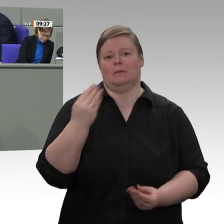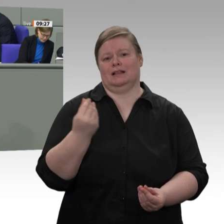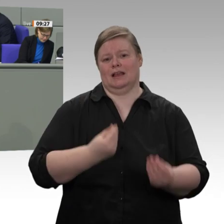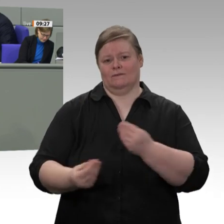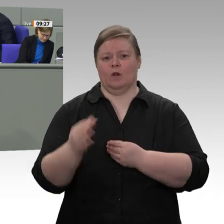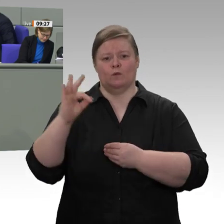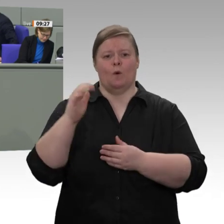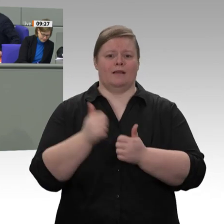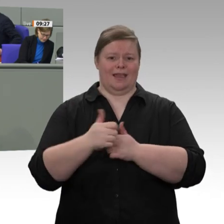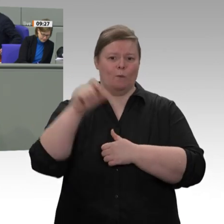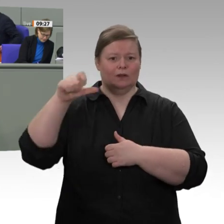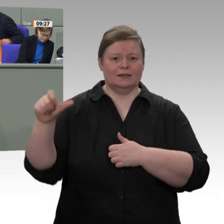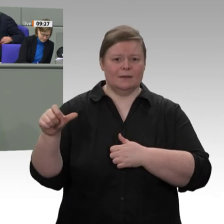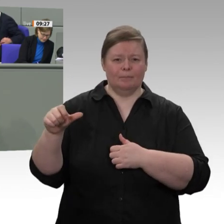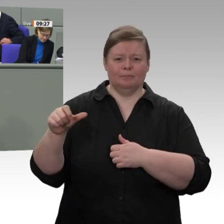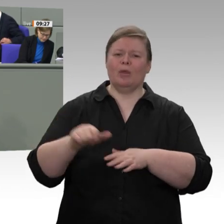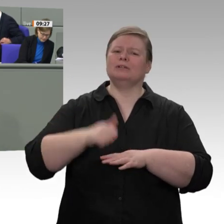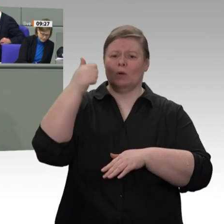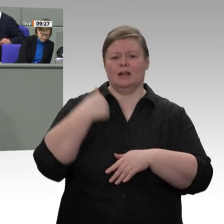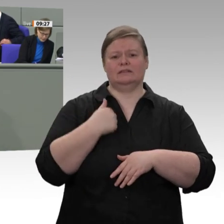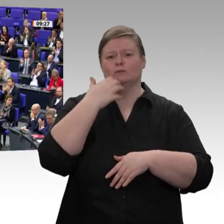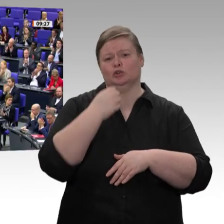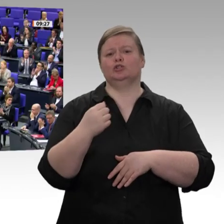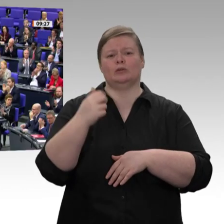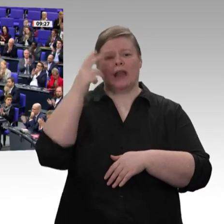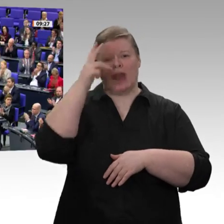ganze Haus ist. Vielen Dank, Herr Schäuble.